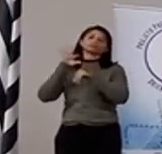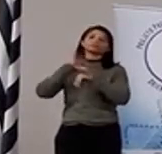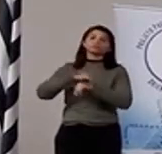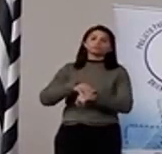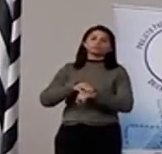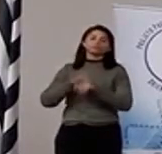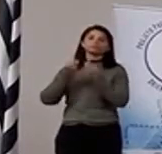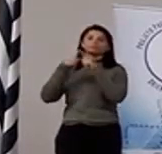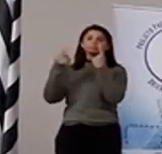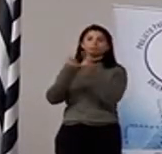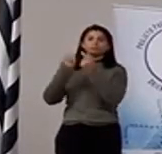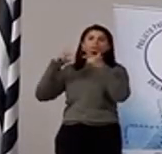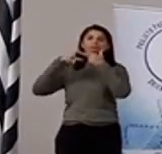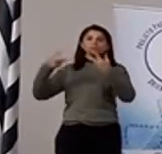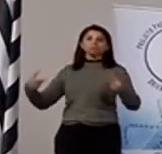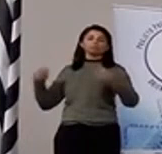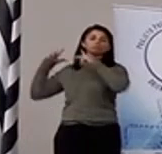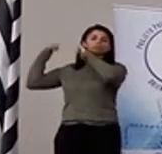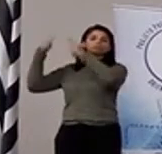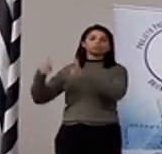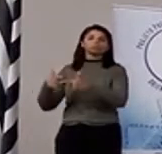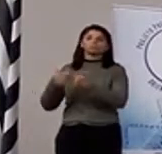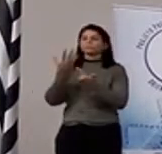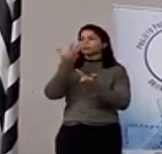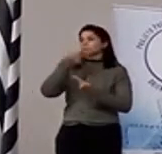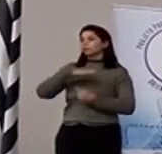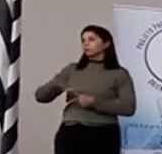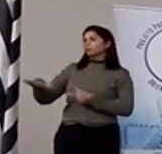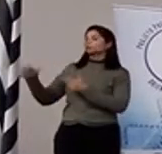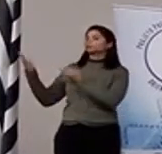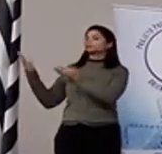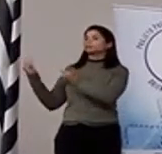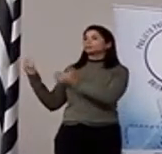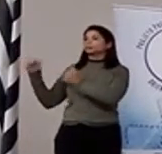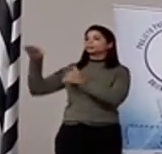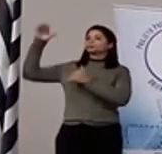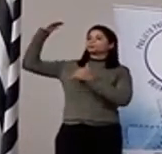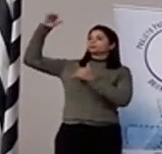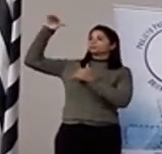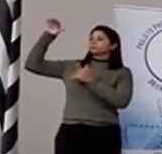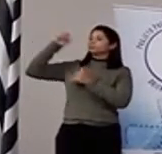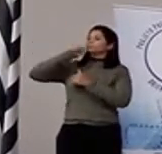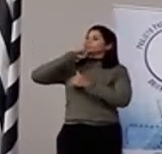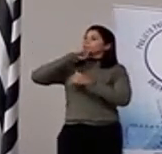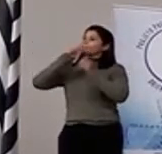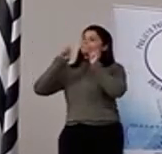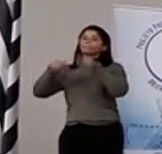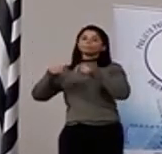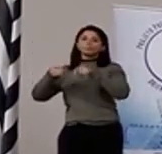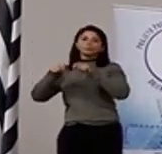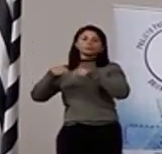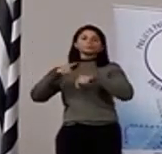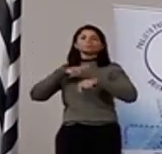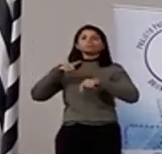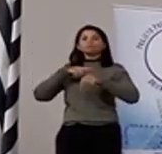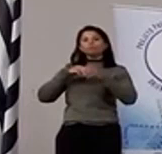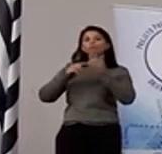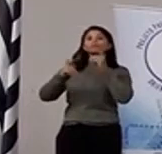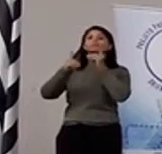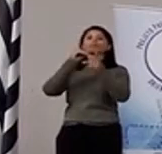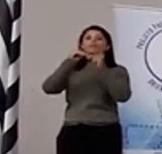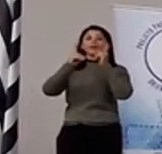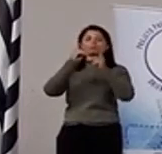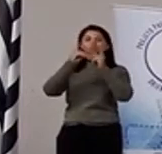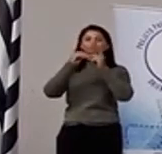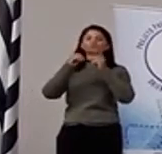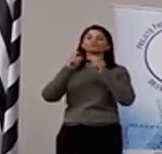para que essas crianças, né, adolescentes, adultos, possam ter um atendimento adequado à